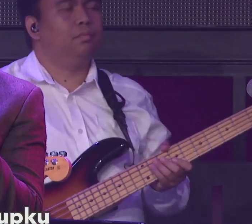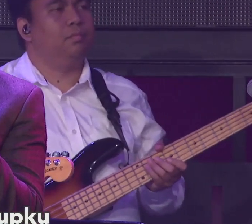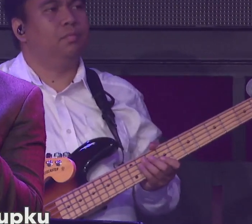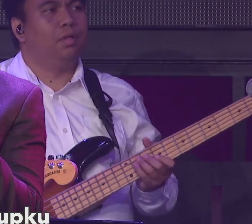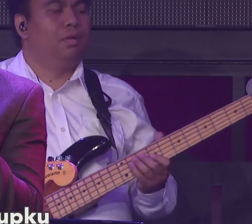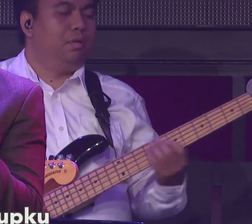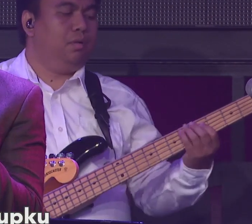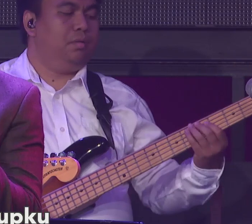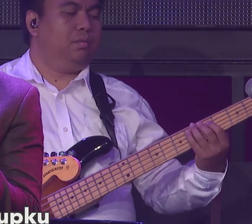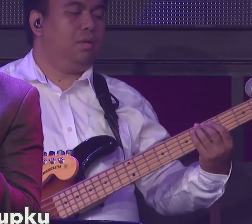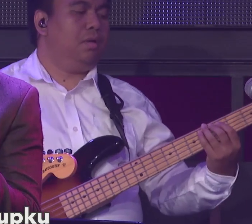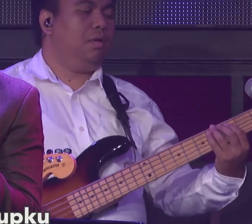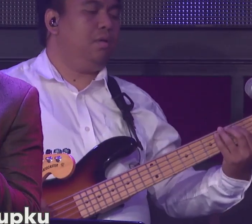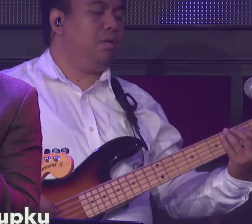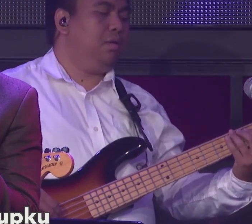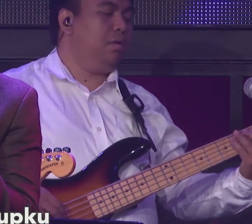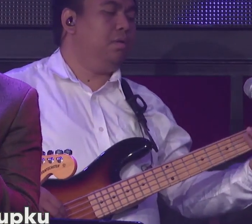setia, Kau